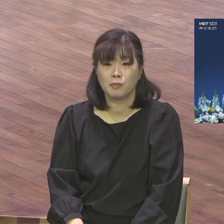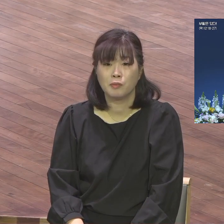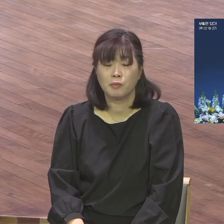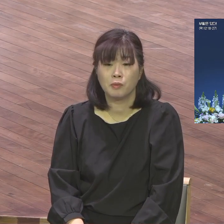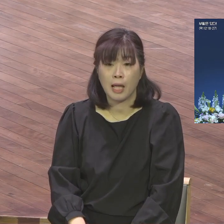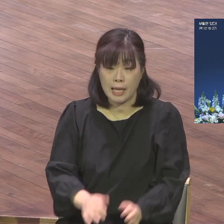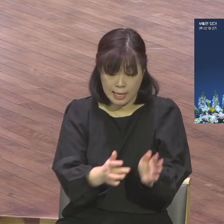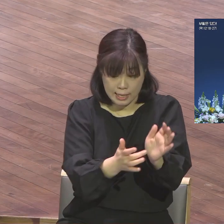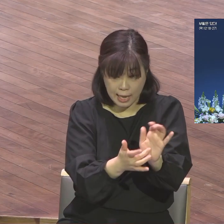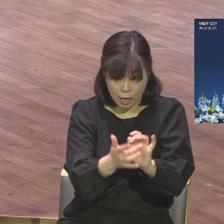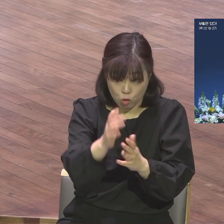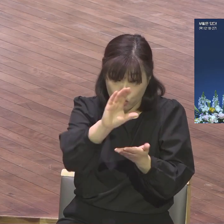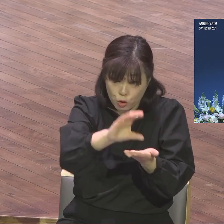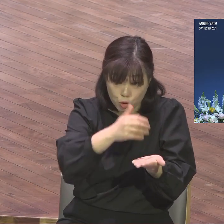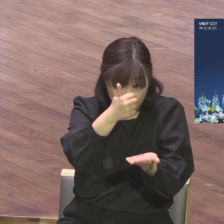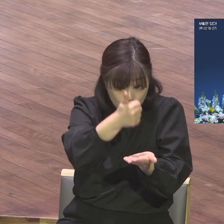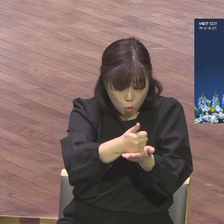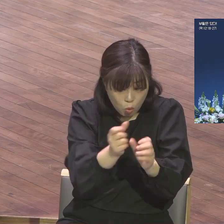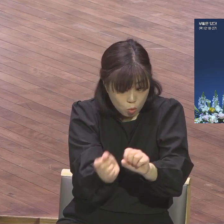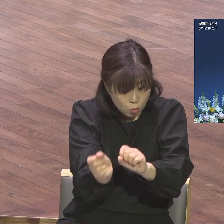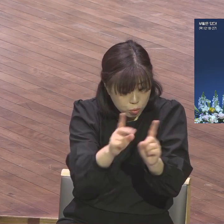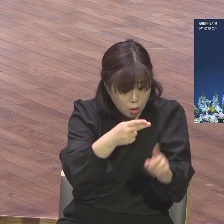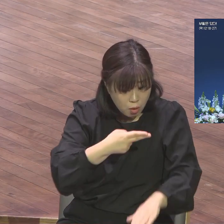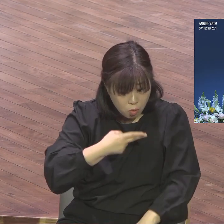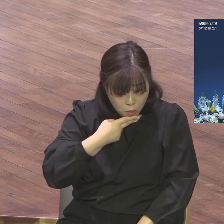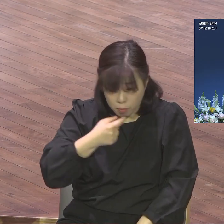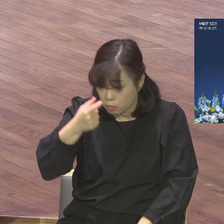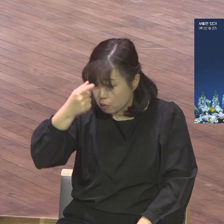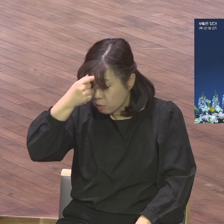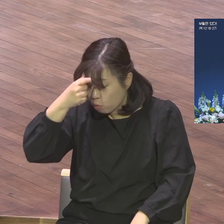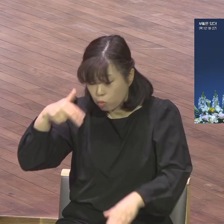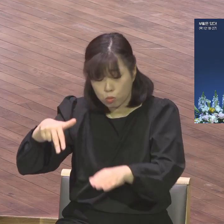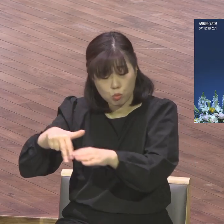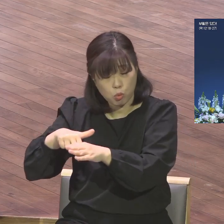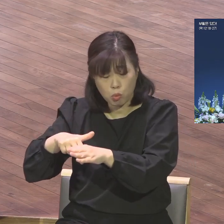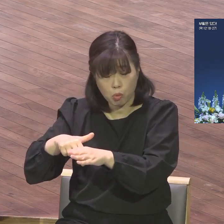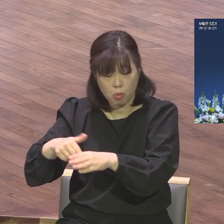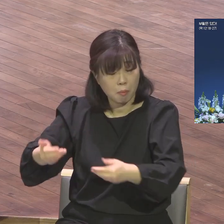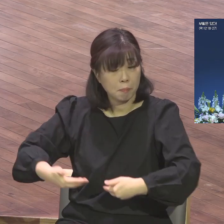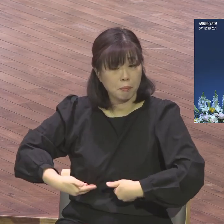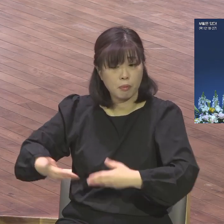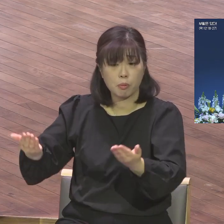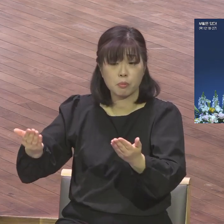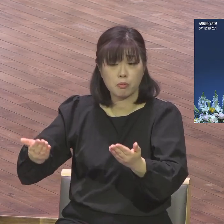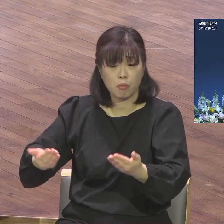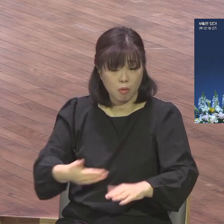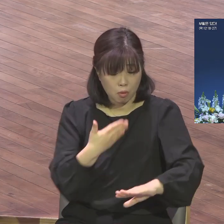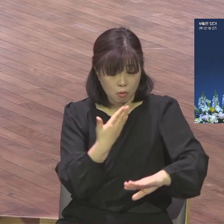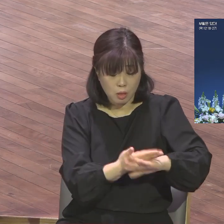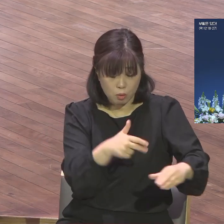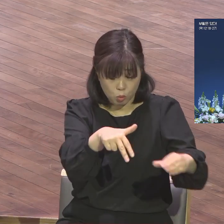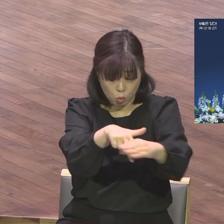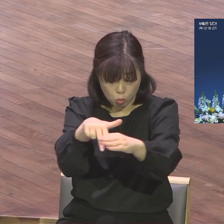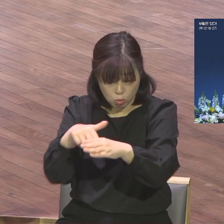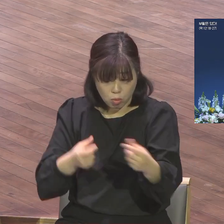그리스도가 부활하지 않았으면 기독교는 아무 의미 없다. 다른 종교와 무슨 차이가 있냐?